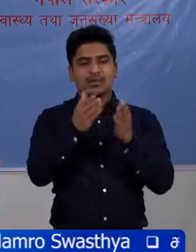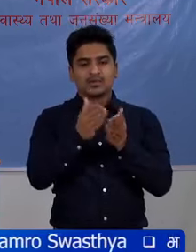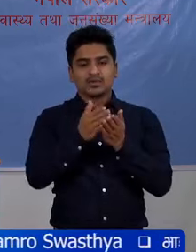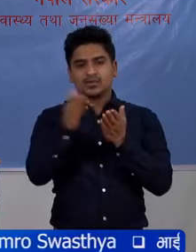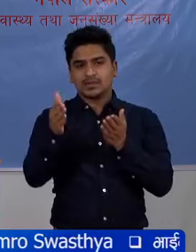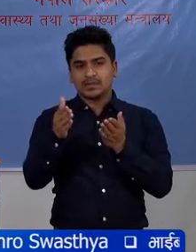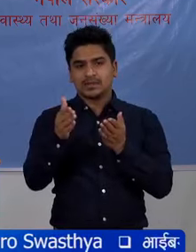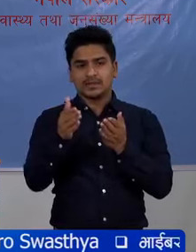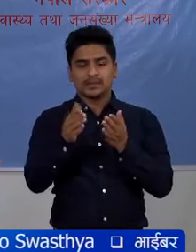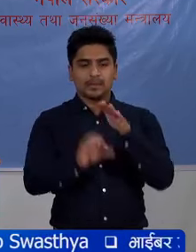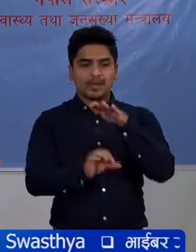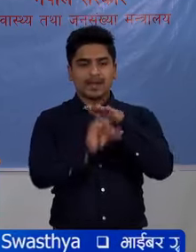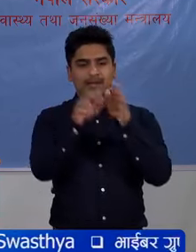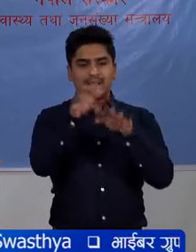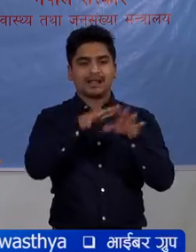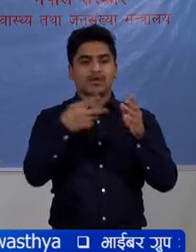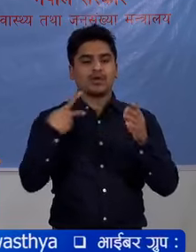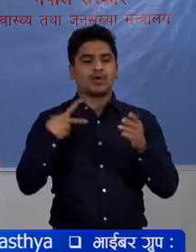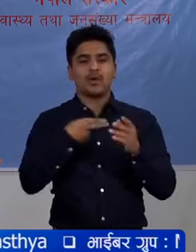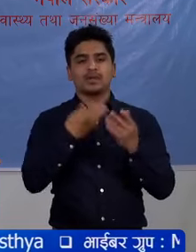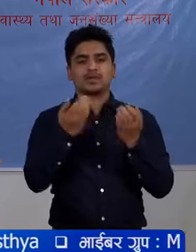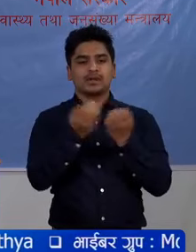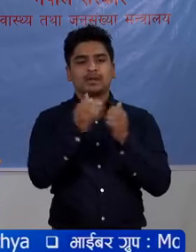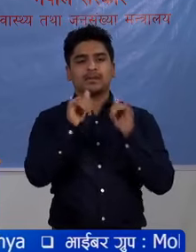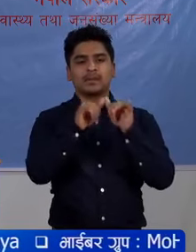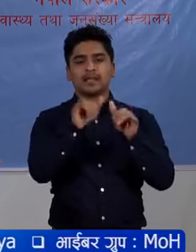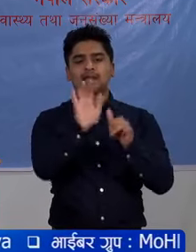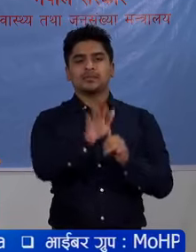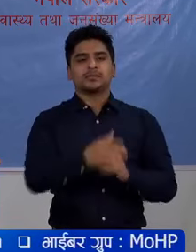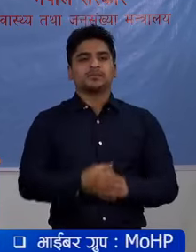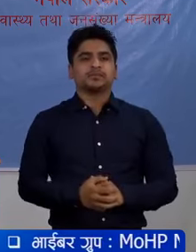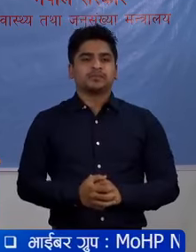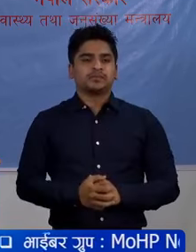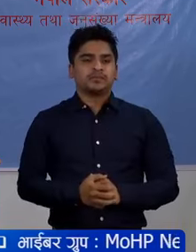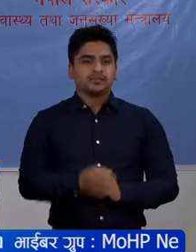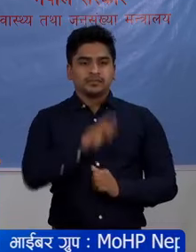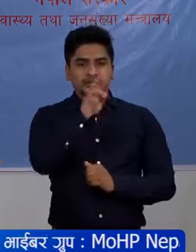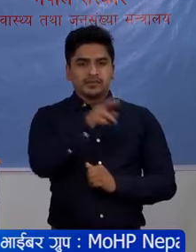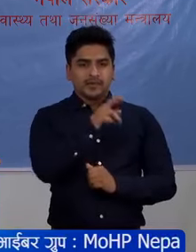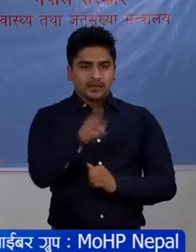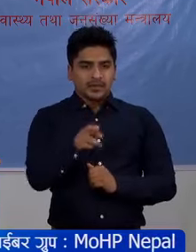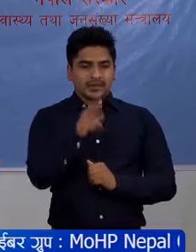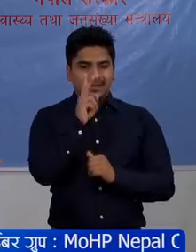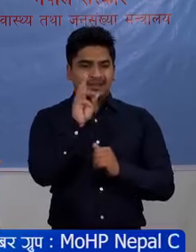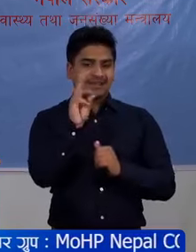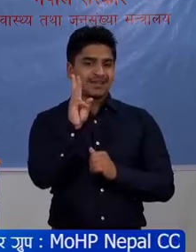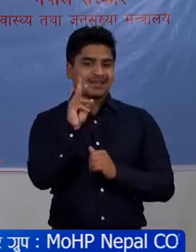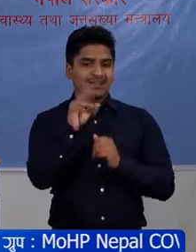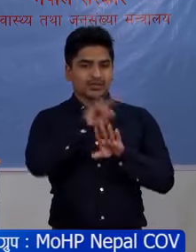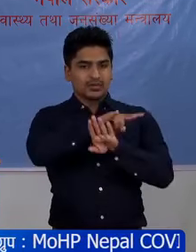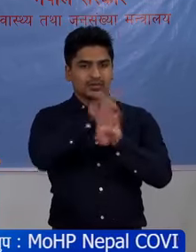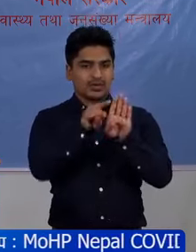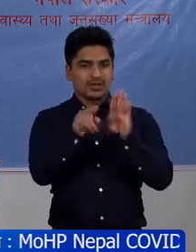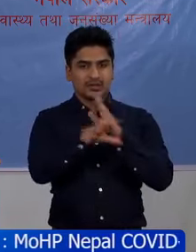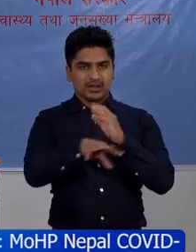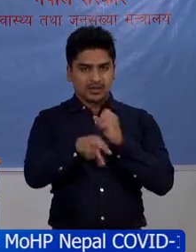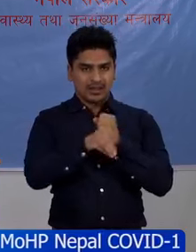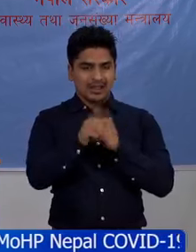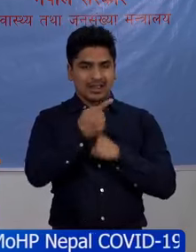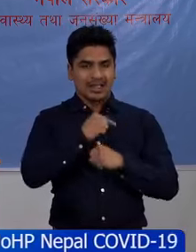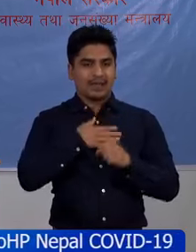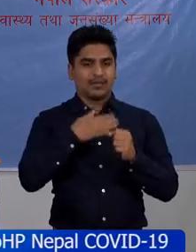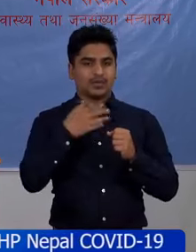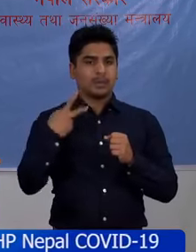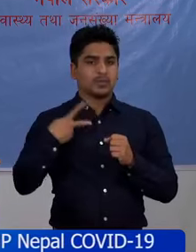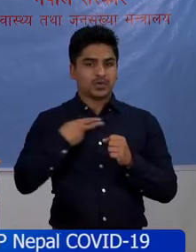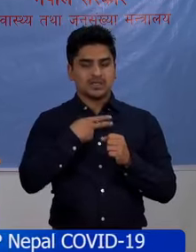जोट्याई प्राथ्या मितागा आधार्मा अपरेशन गरनी बेवस्त आमले मिलाया का छो ते शुरू अमरो रणनी ती अंत्रगत हमरो